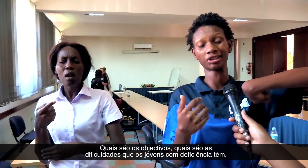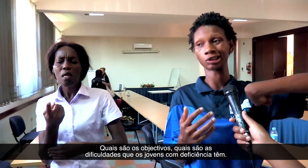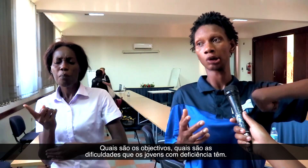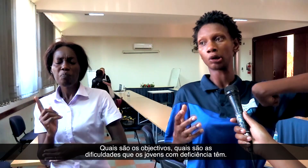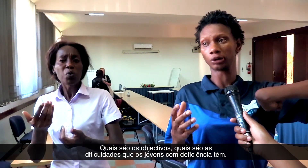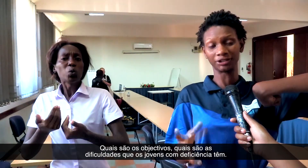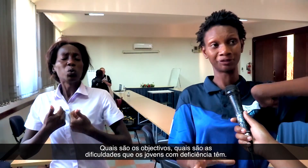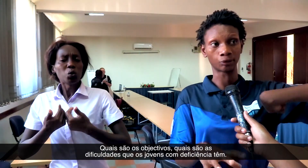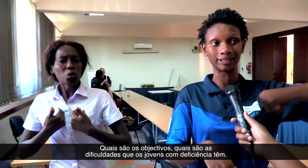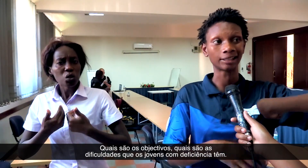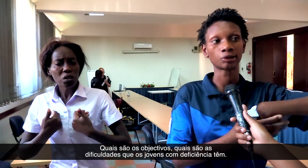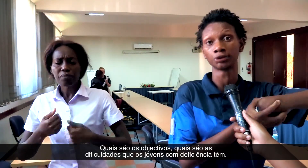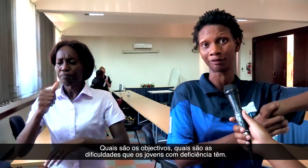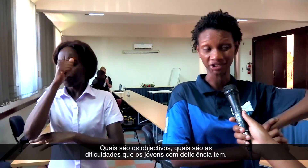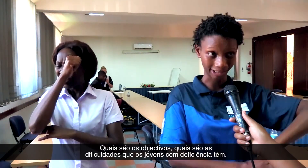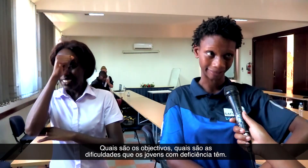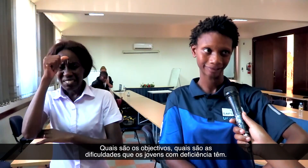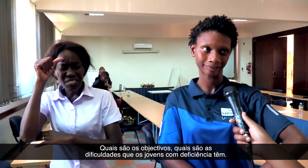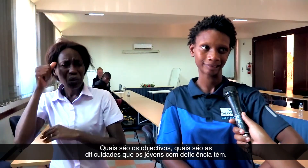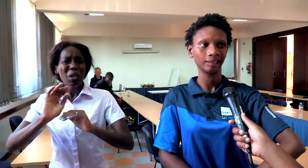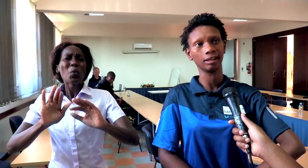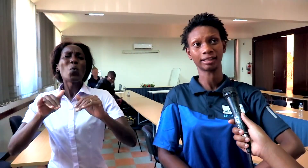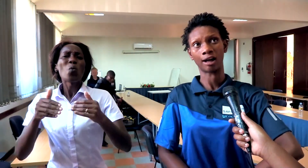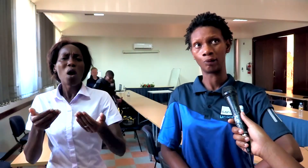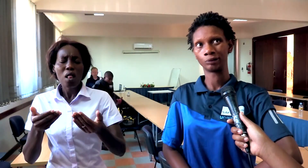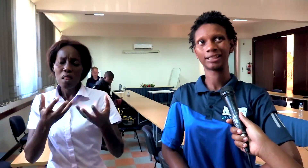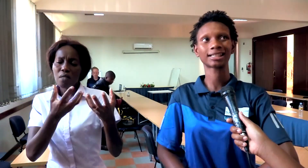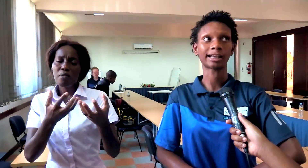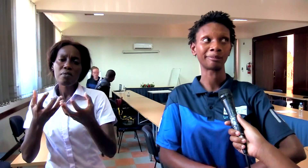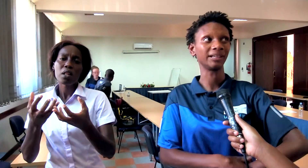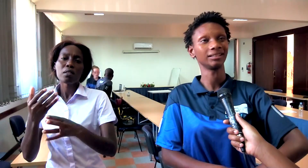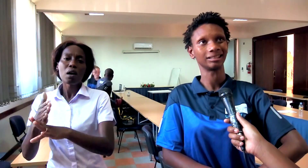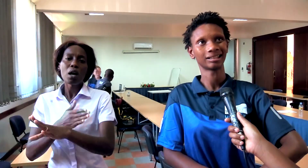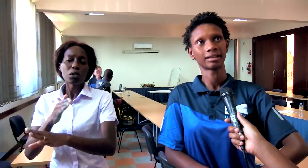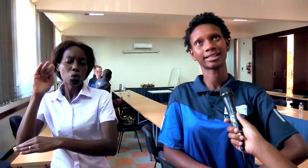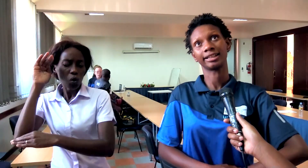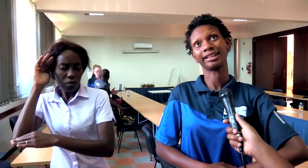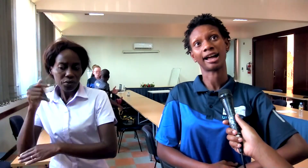são as dificuldades que os jovens têm. Então,